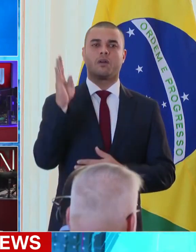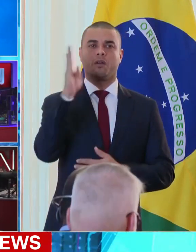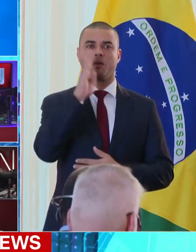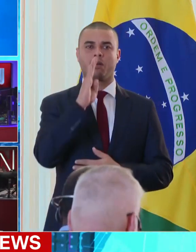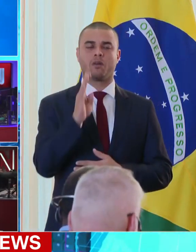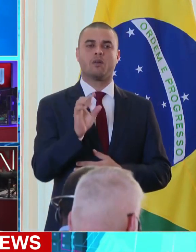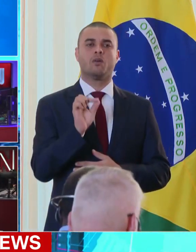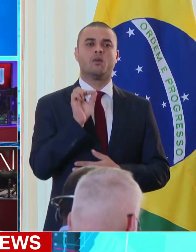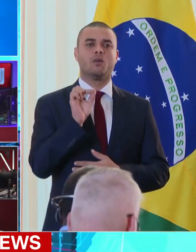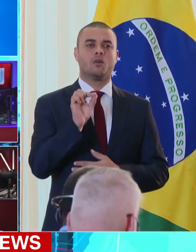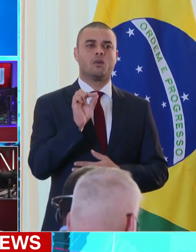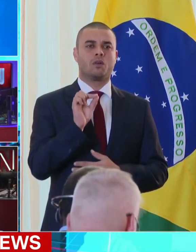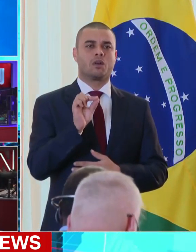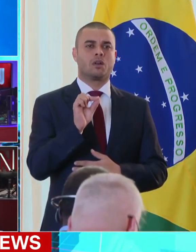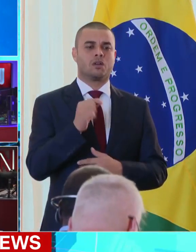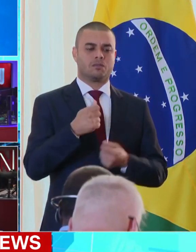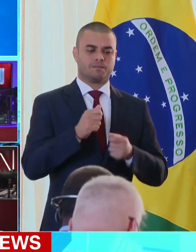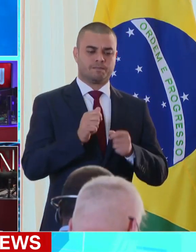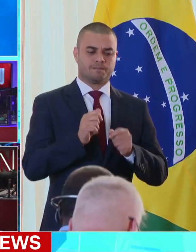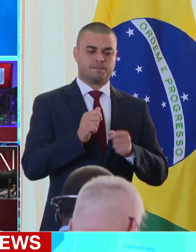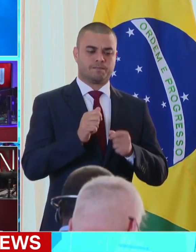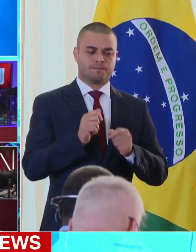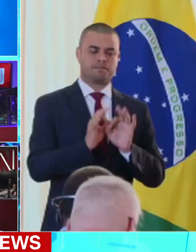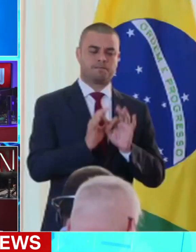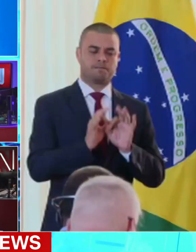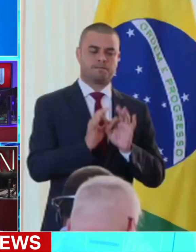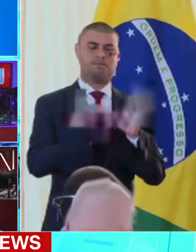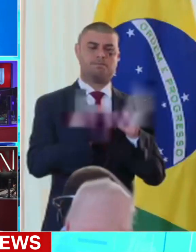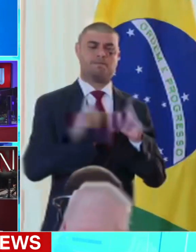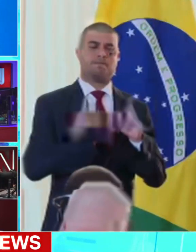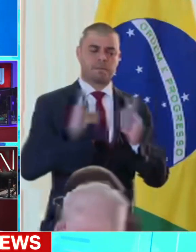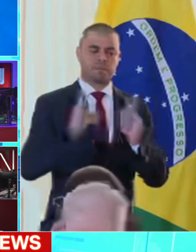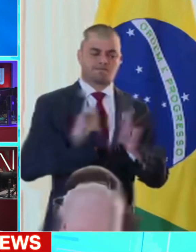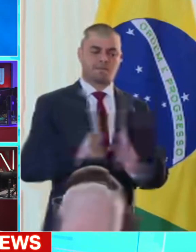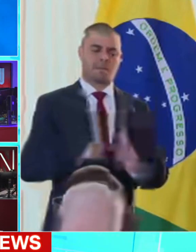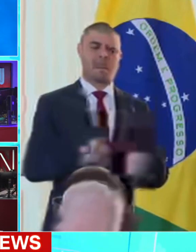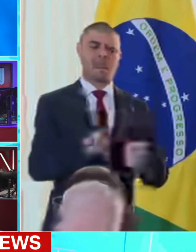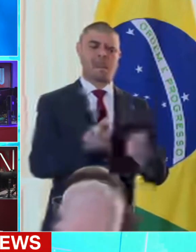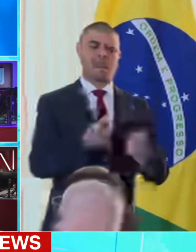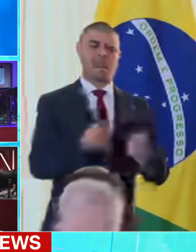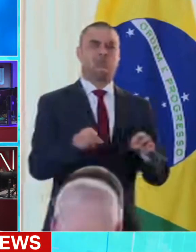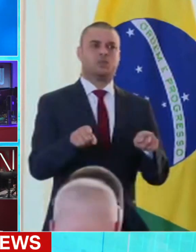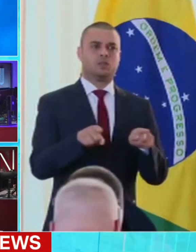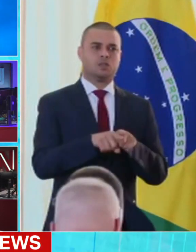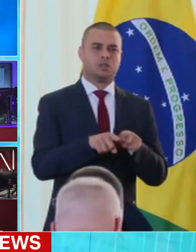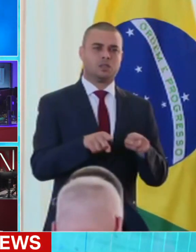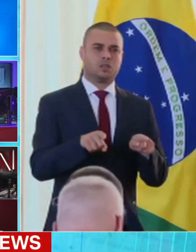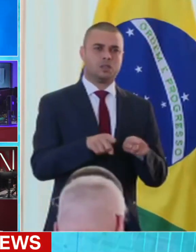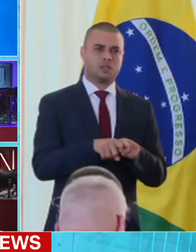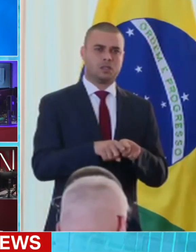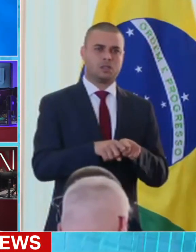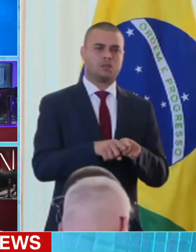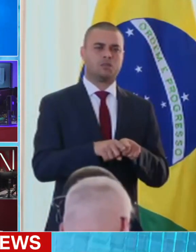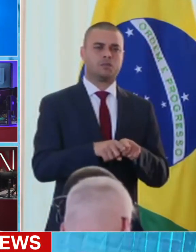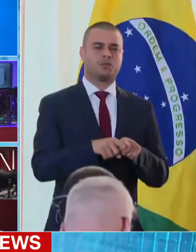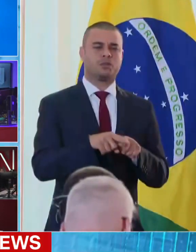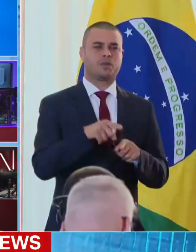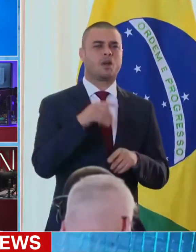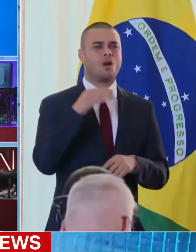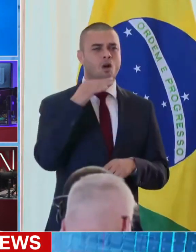visando pôr em dúvida a eventual Resultado positivo do oponente que é mencionado no discurso